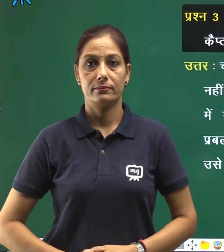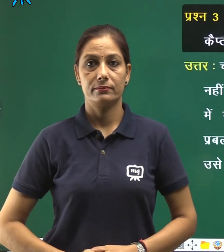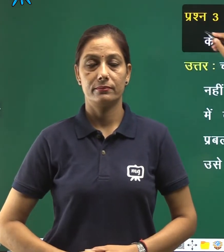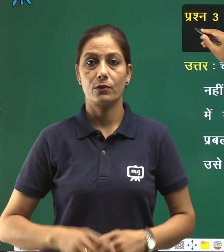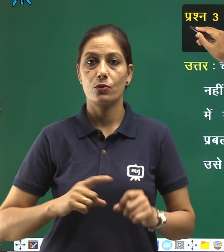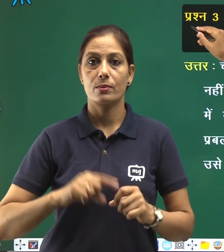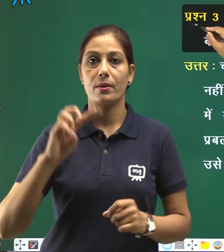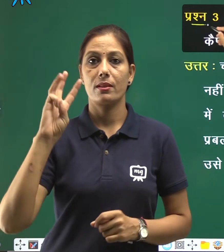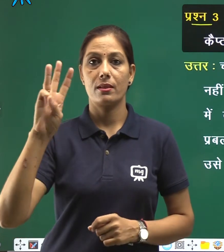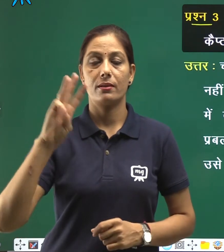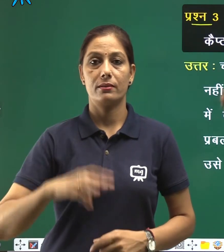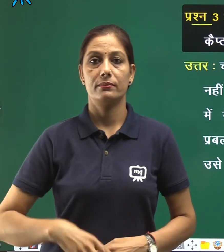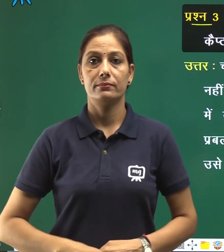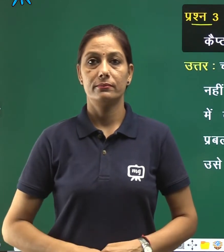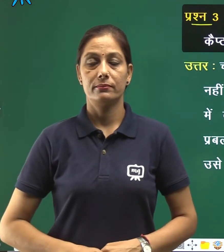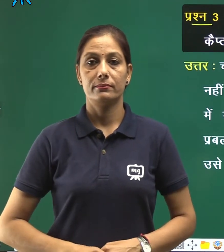प्रश्न 3,